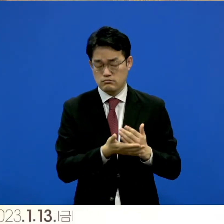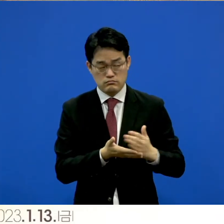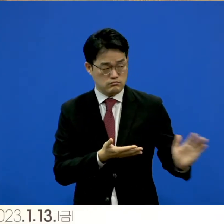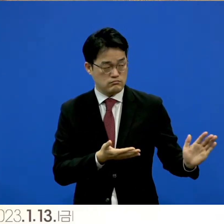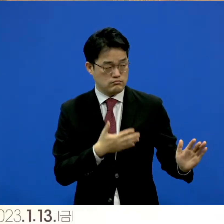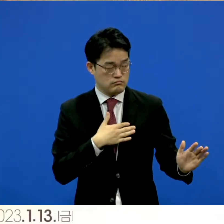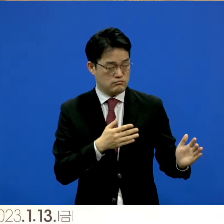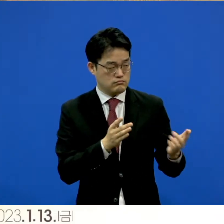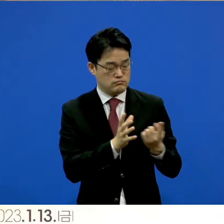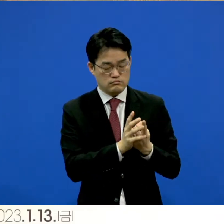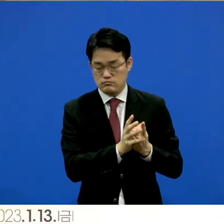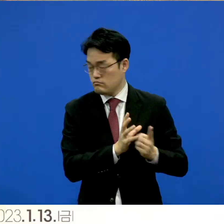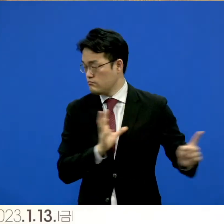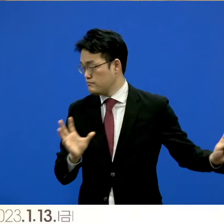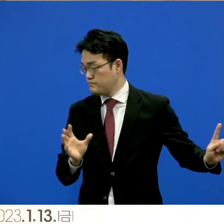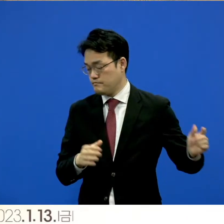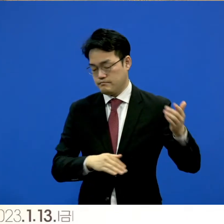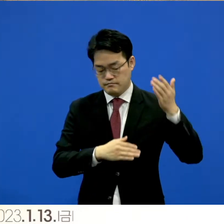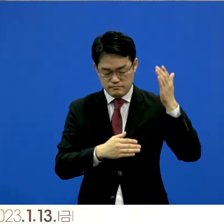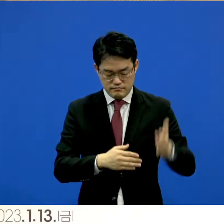사람들을 소외시킵니다.